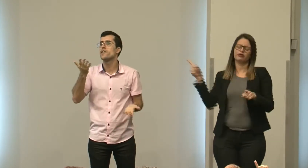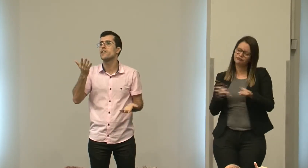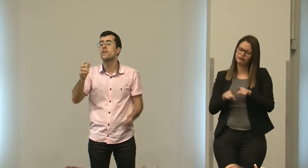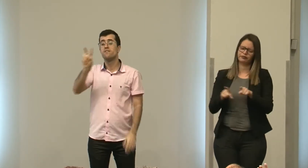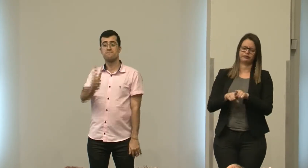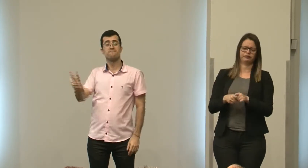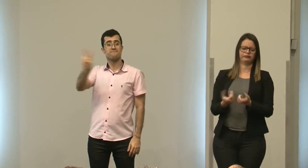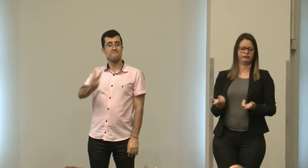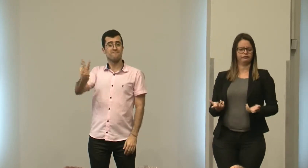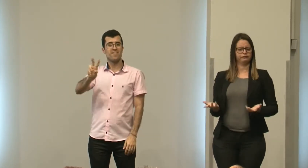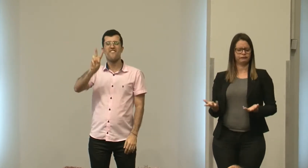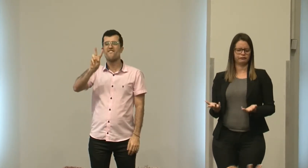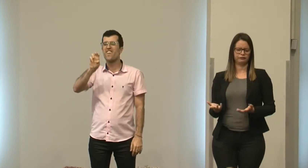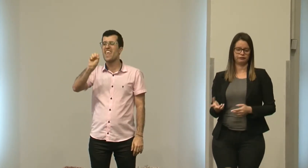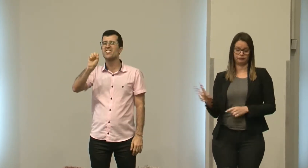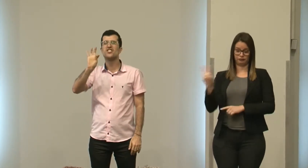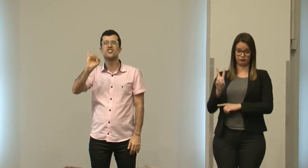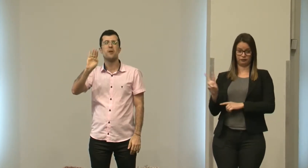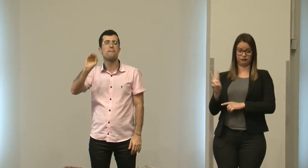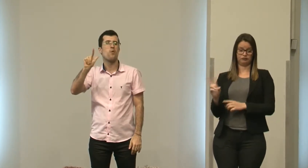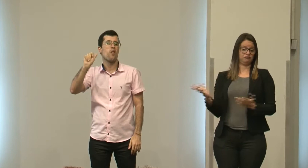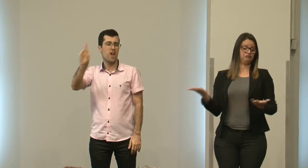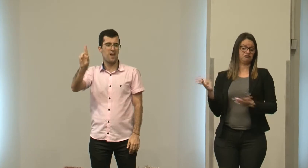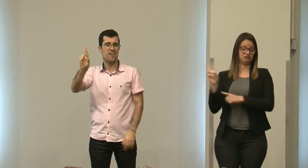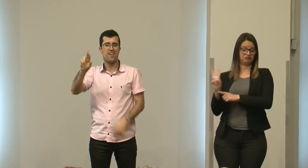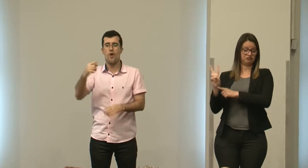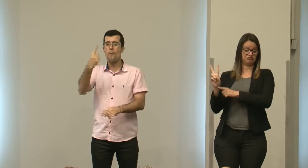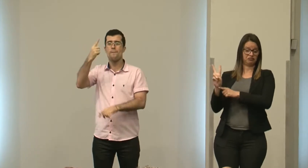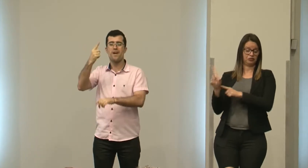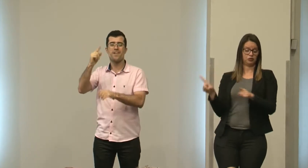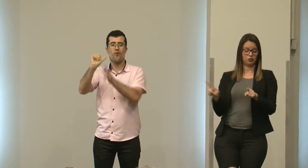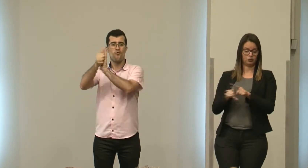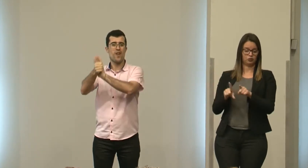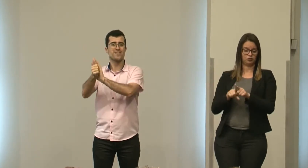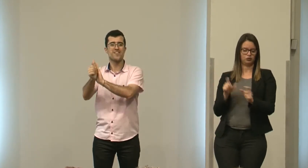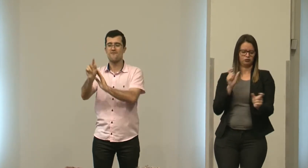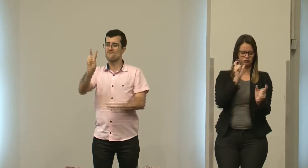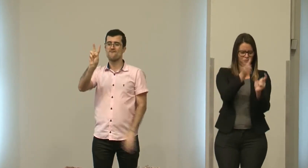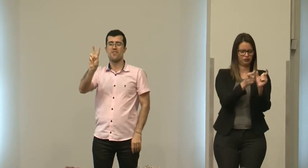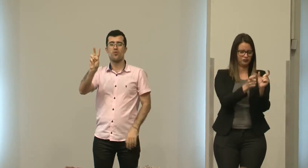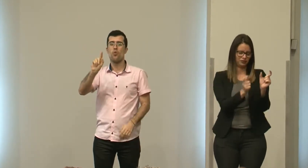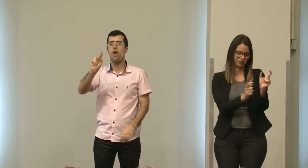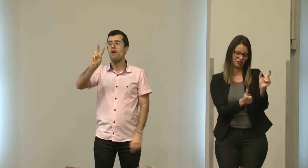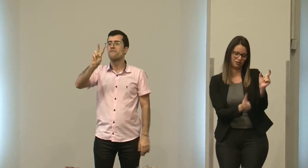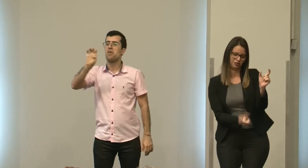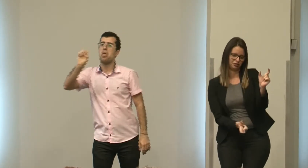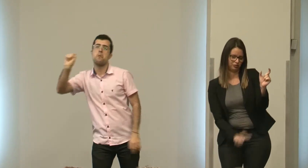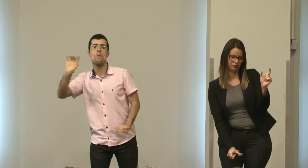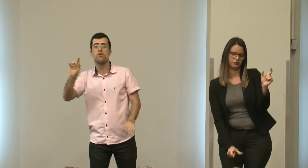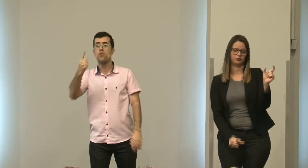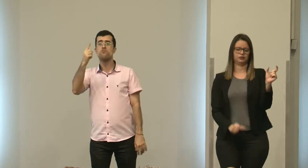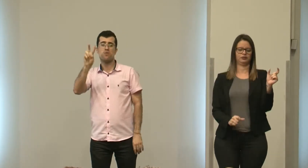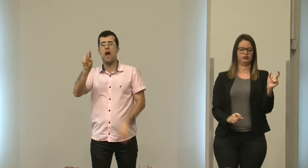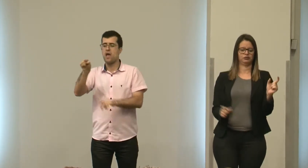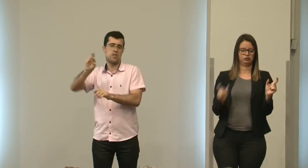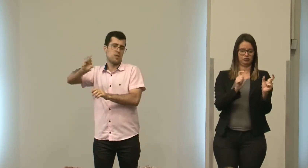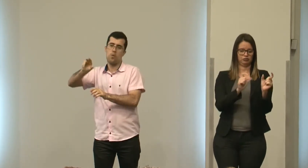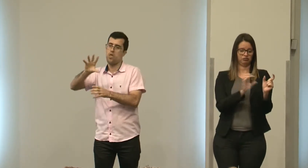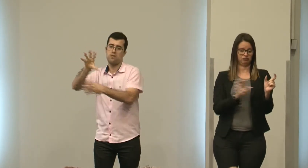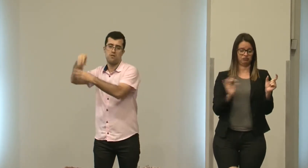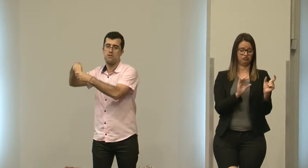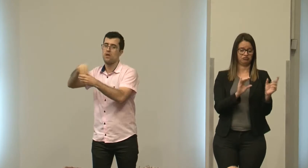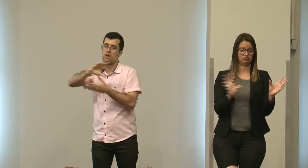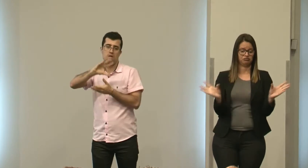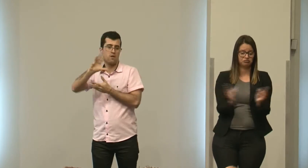datilológico. Ele é um sinal inicializado. Por exemplo, vestibular. Eu tenho uma única configuração. Eu não